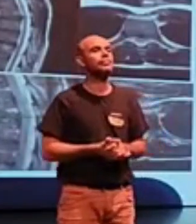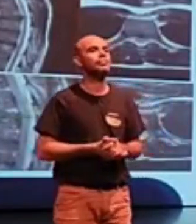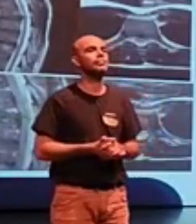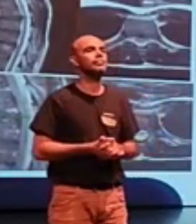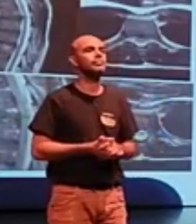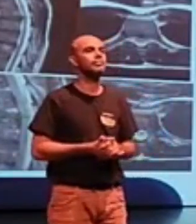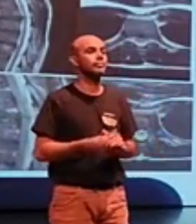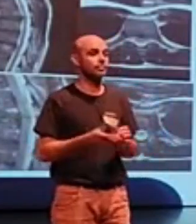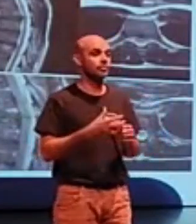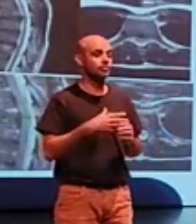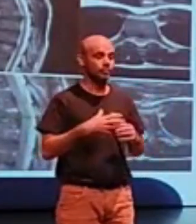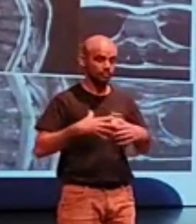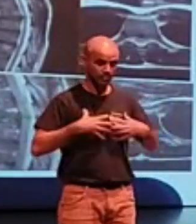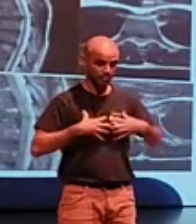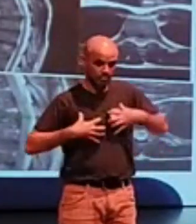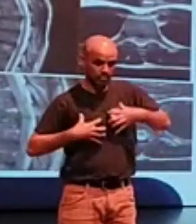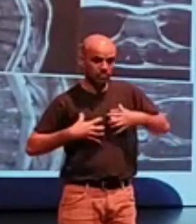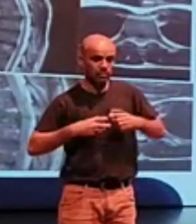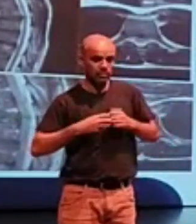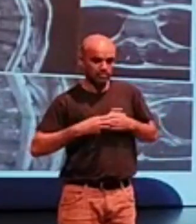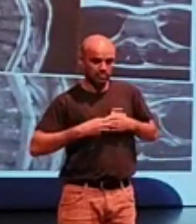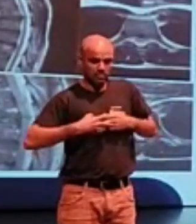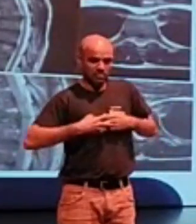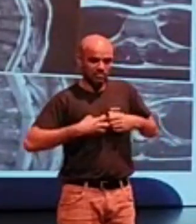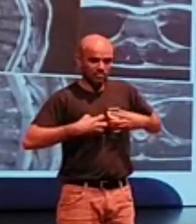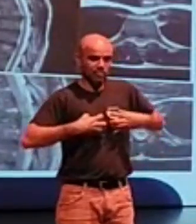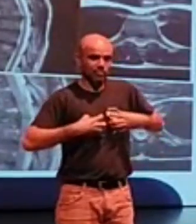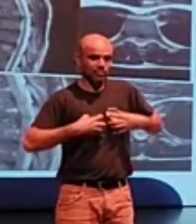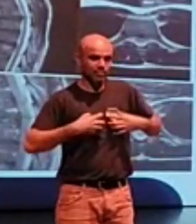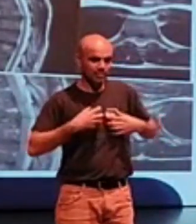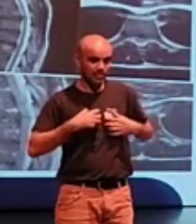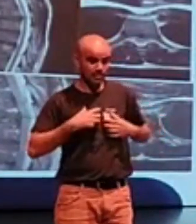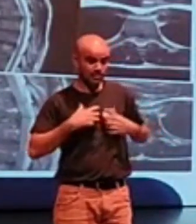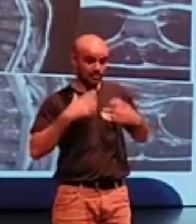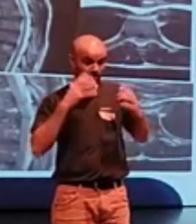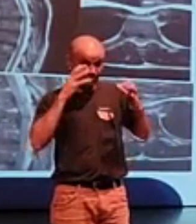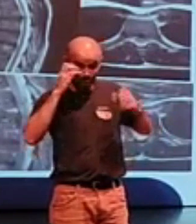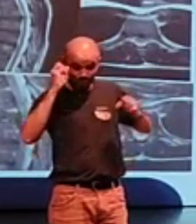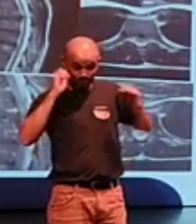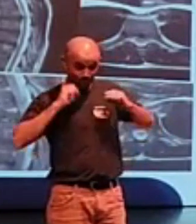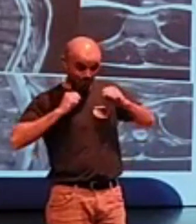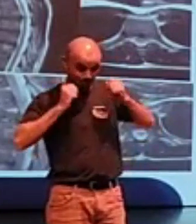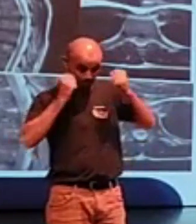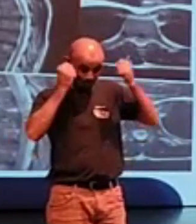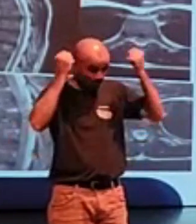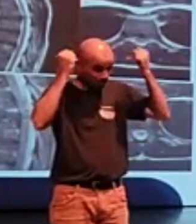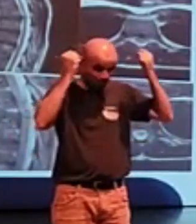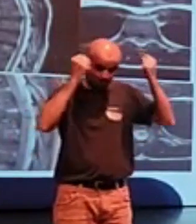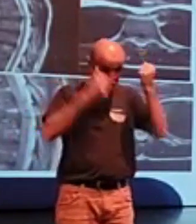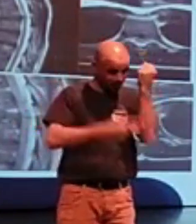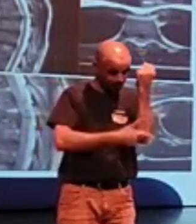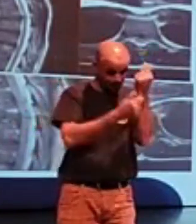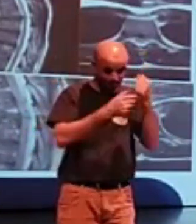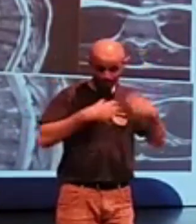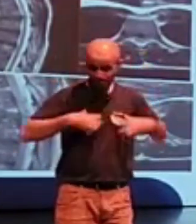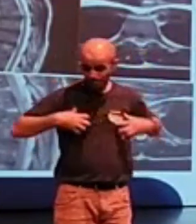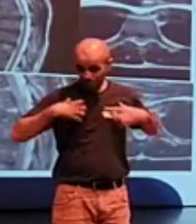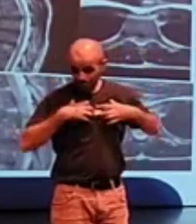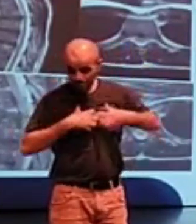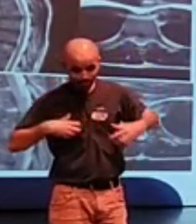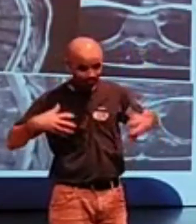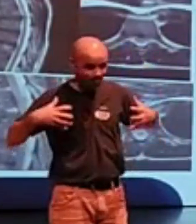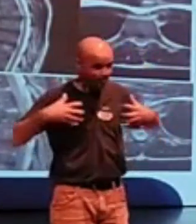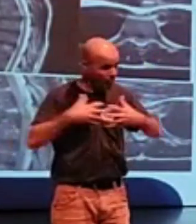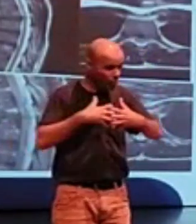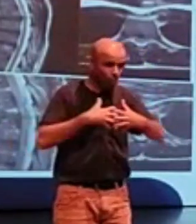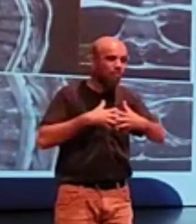Hérnias torácicas, isso é um grande desafio, é o pesadelo do cirurgião, tá? Normalmente hérnias lombares nós não temos grandes complicações, cervicais também não,